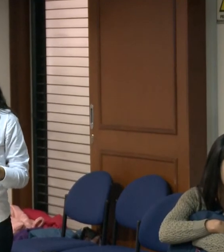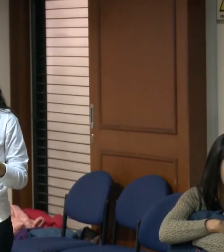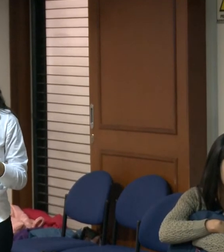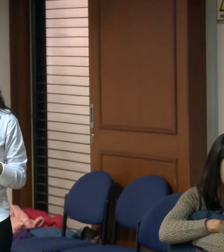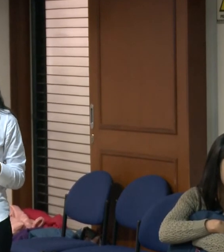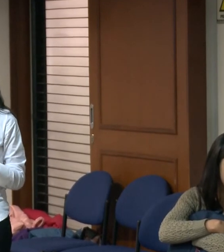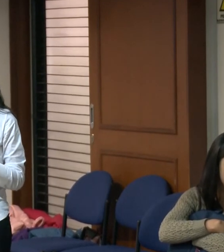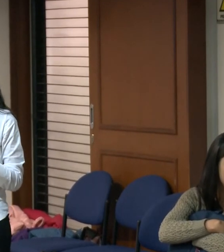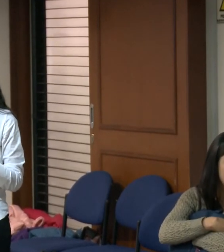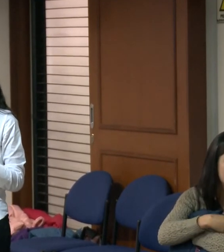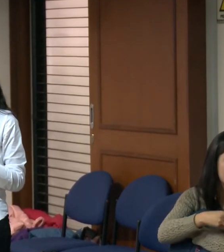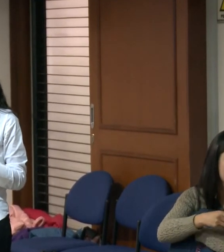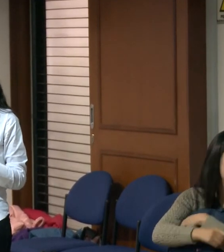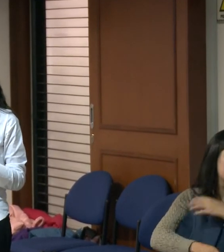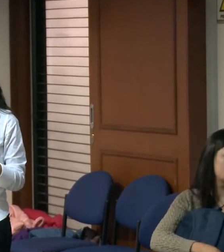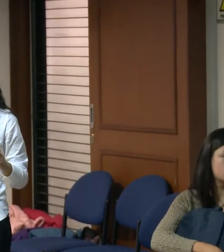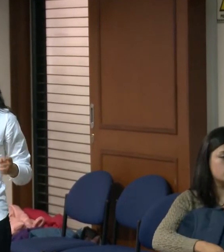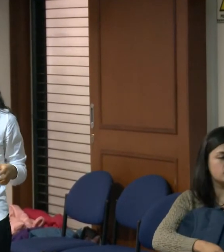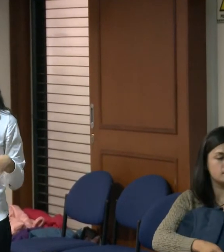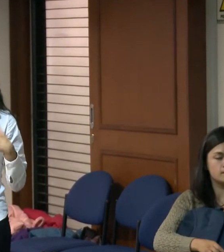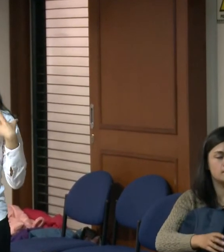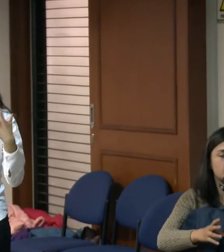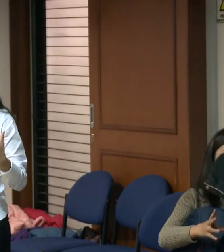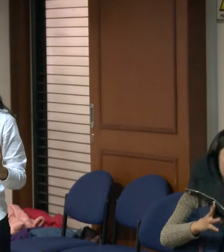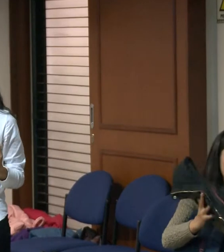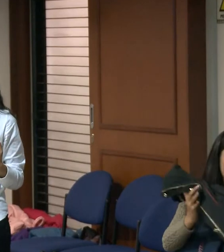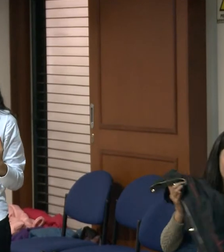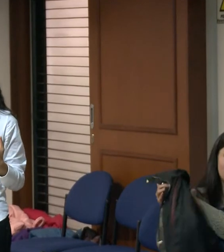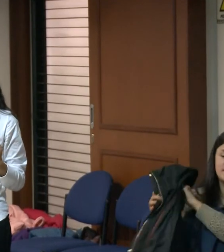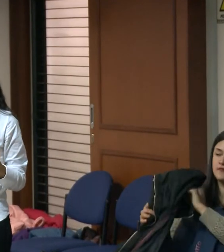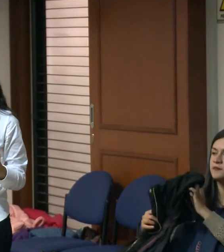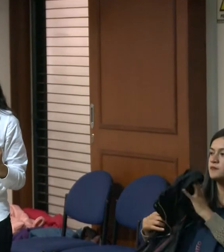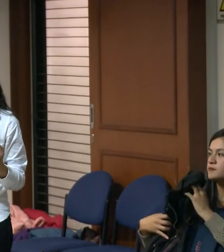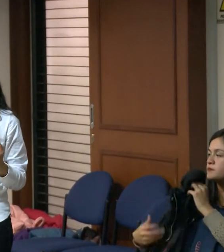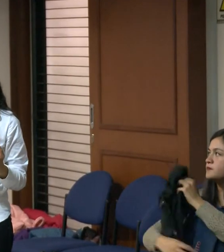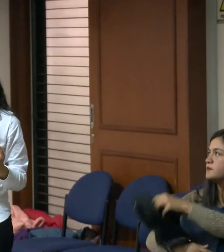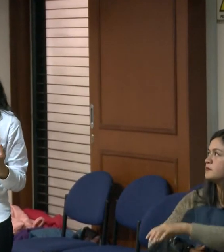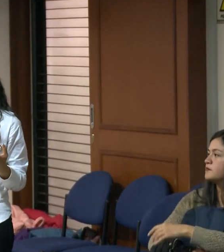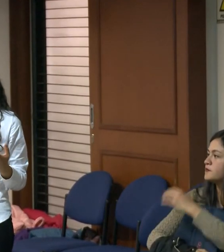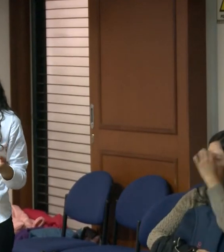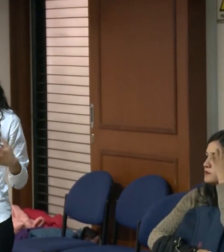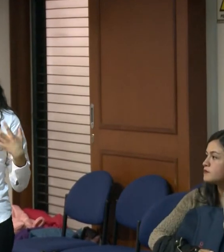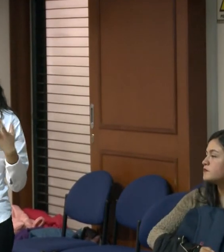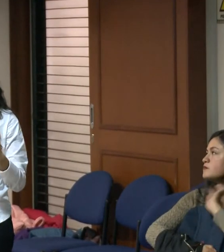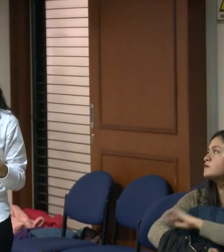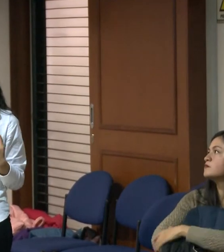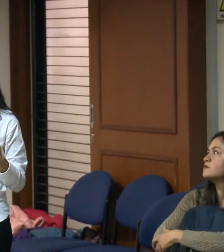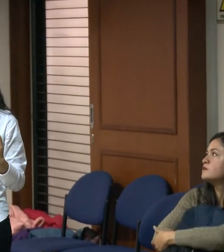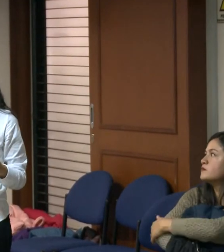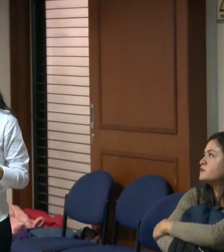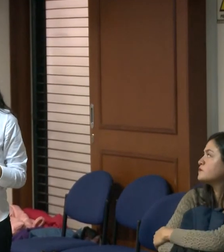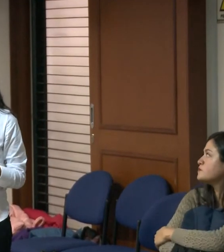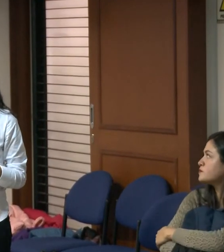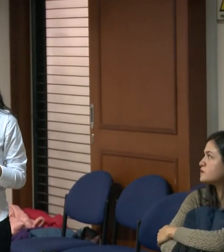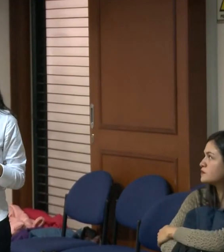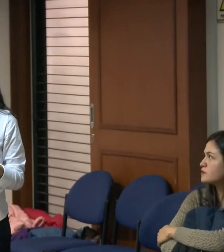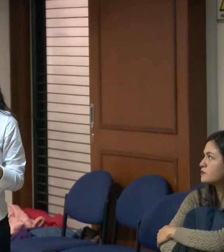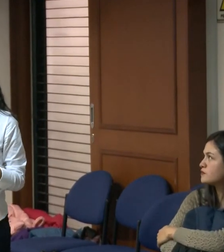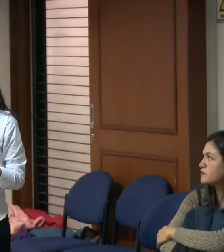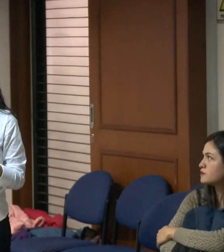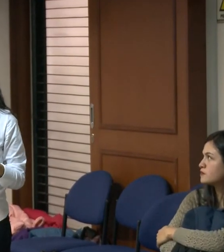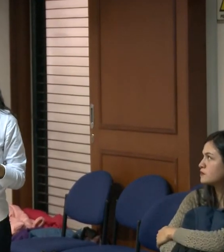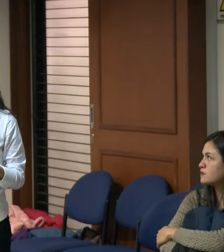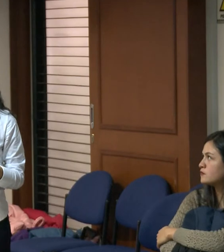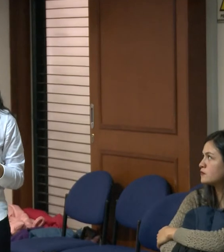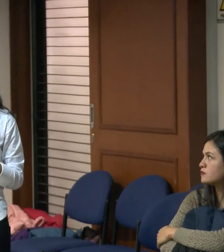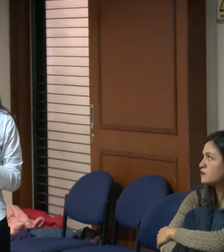realidad. Entonces se trabajó primero en que reconocieran al sujeto con discapacidad para que posteriormente se pensaran en